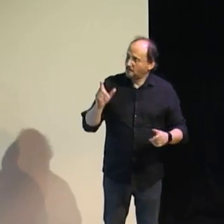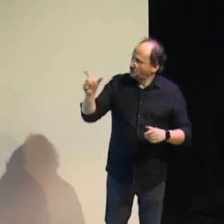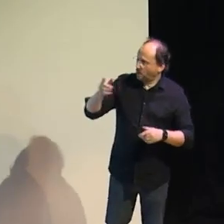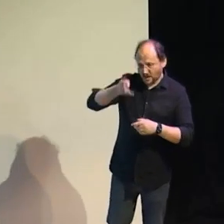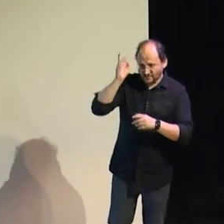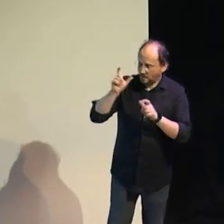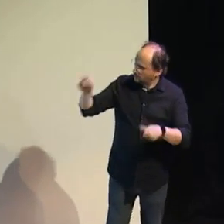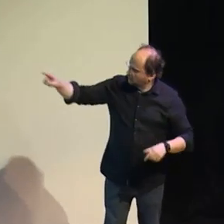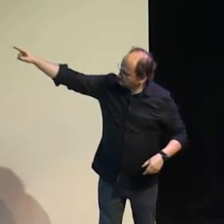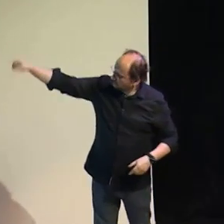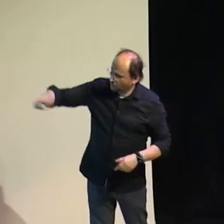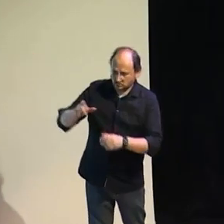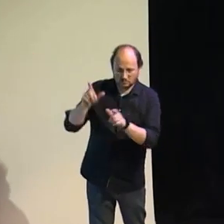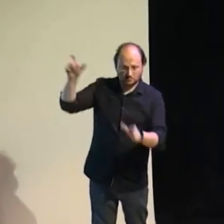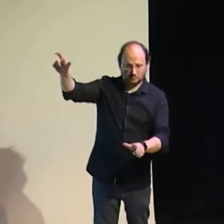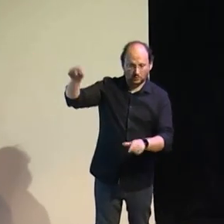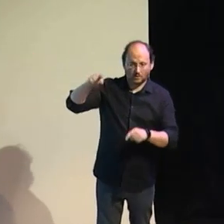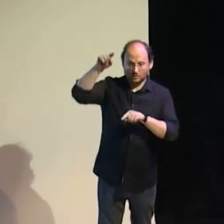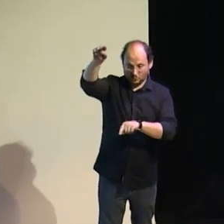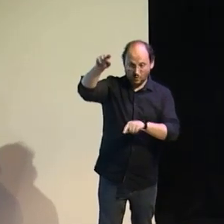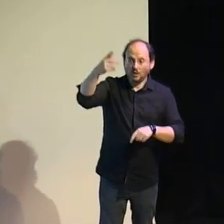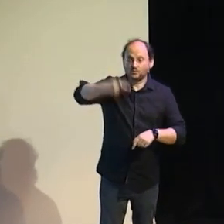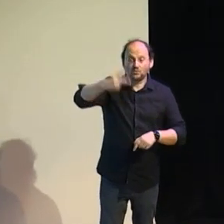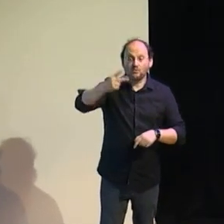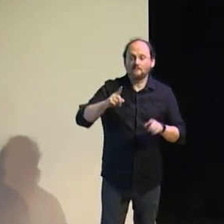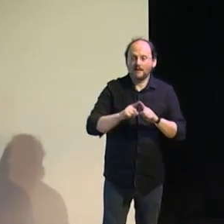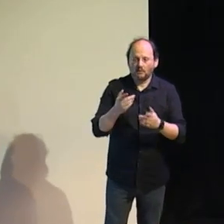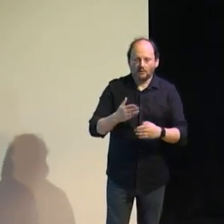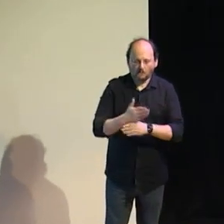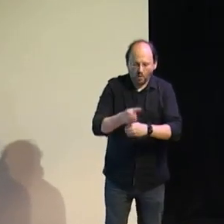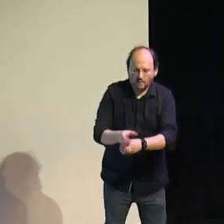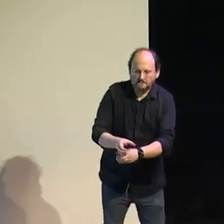comme une abnégation. Et donc, on a eu une évolution, justement,